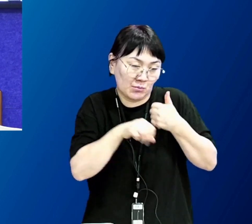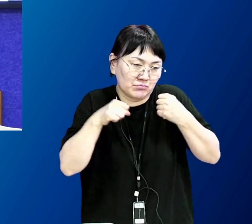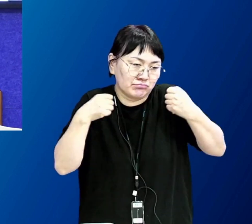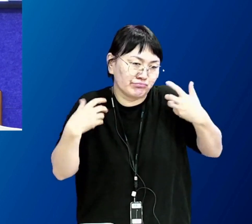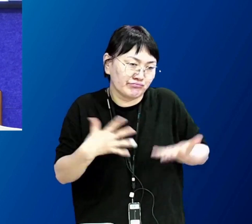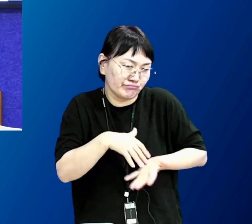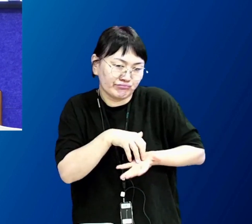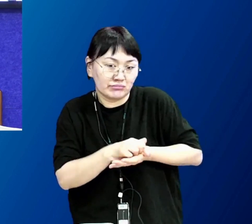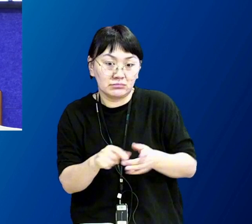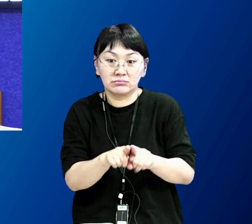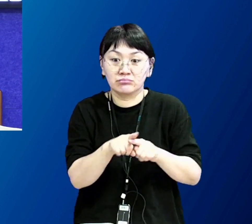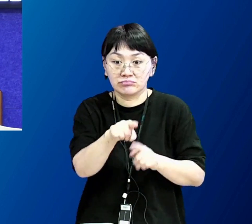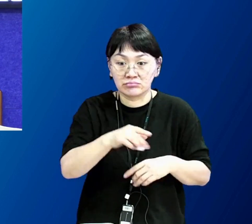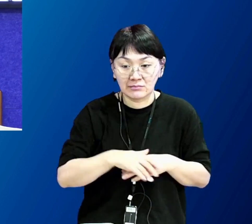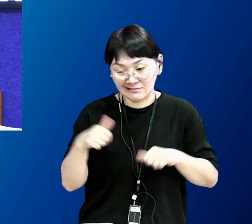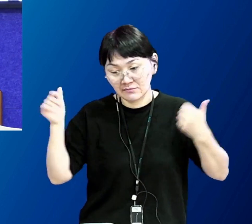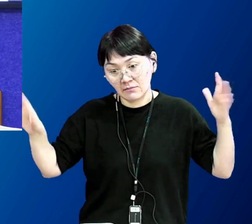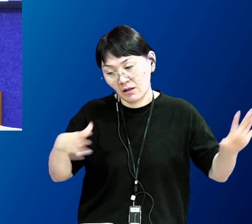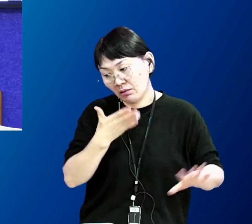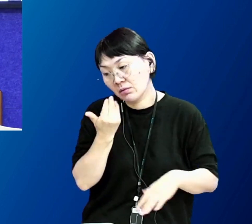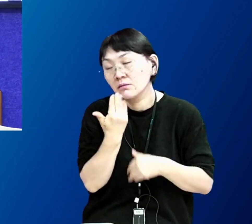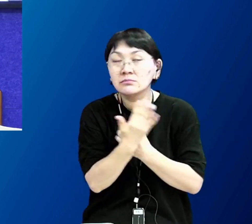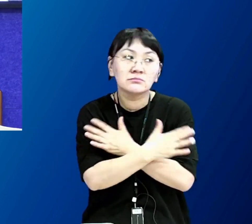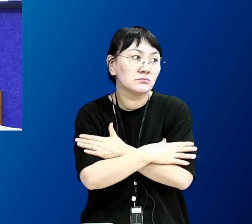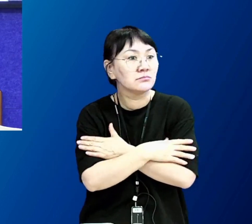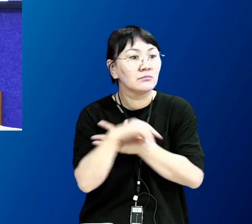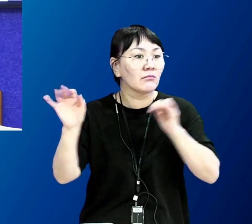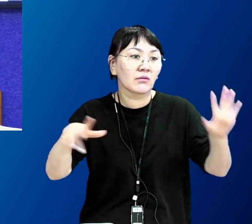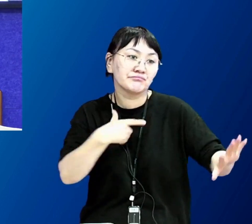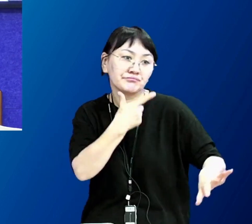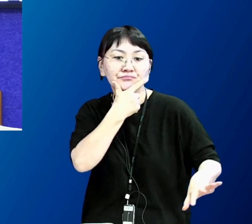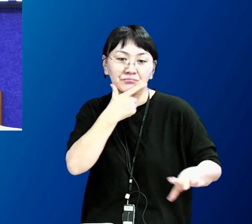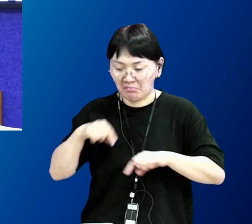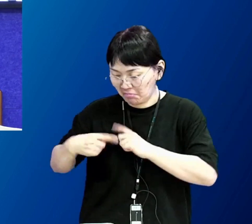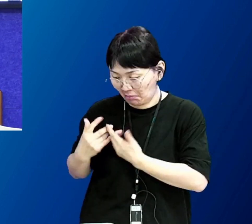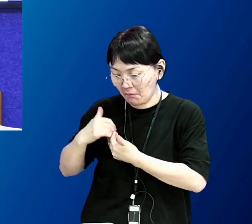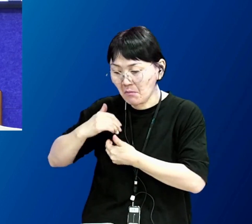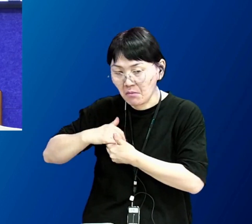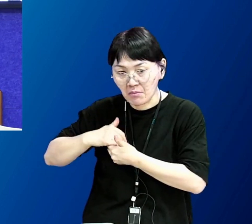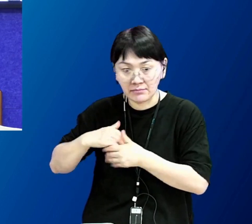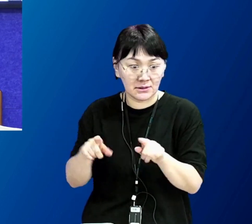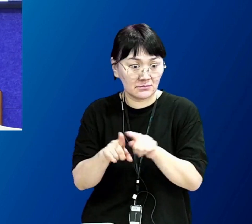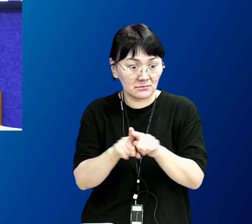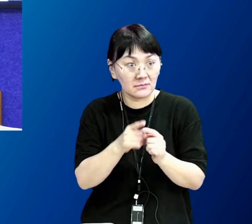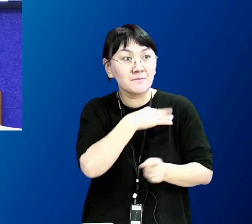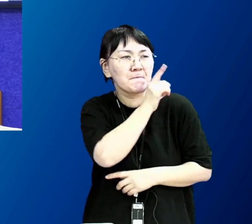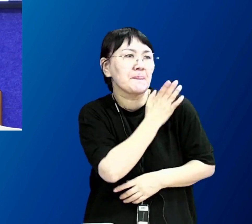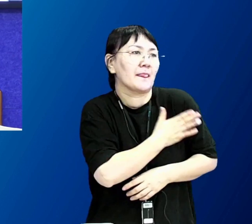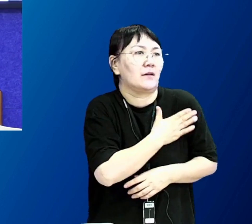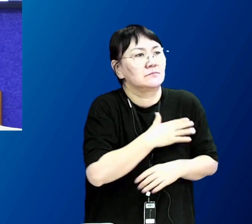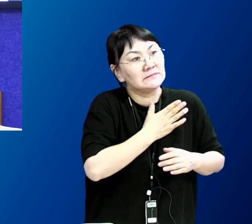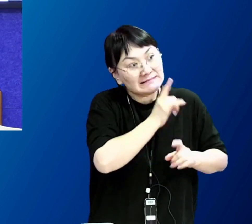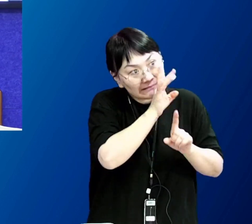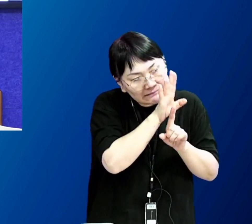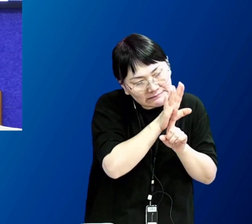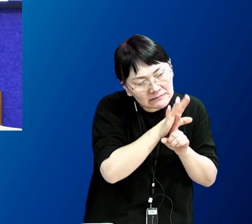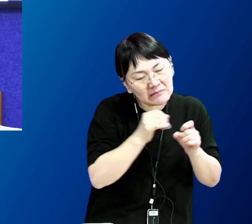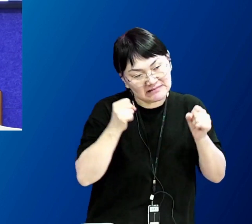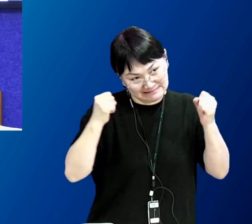болдог. Ахан дүүсээ хайрлах чадхаа болдог. Эзнийг хайрлах хайрн ч яа тийм л хэцүү болж эхэлдэг